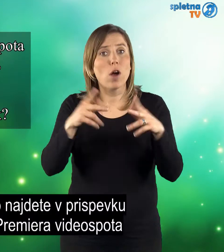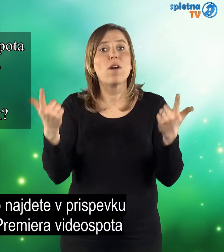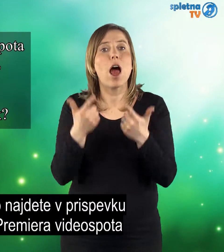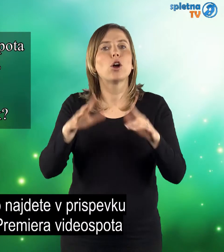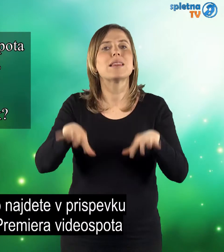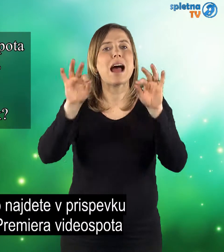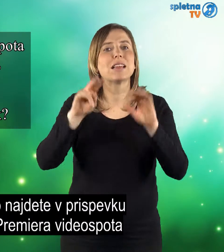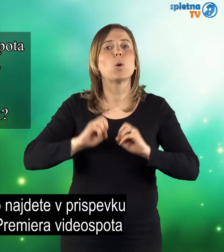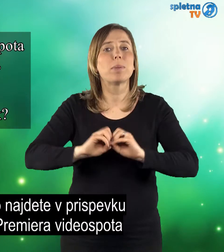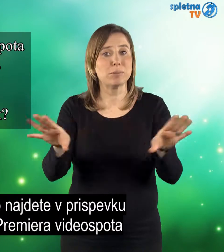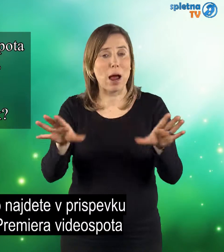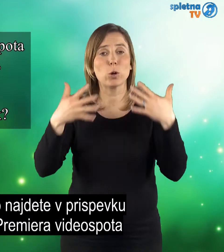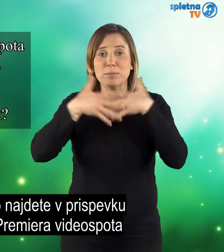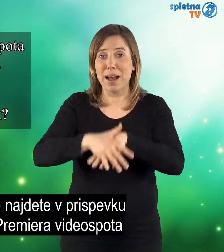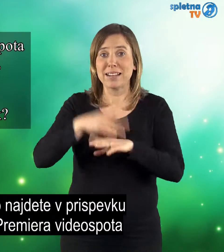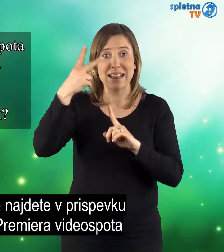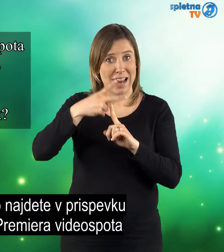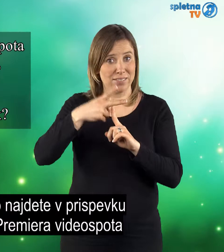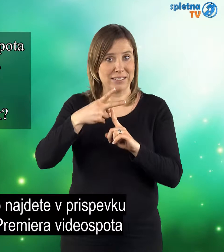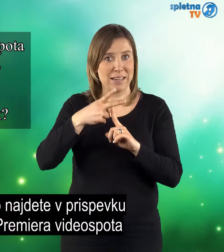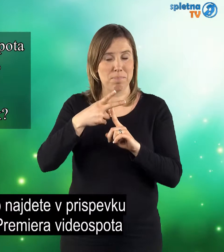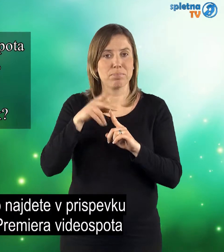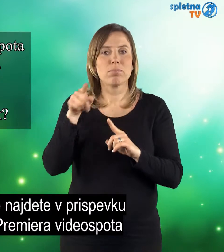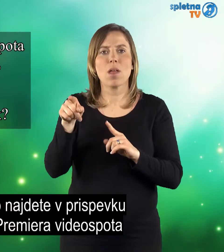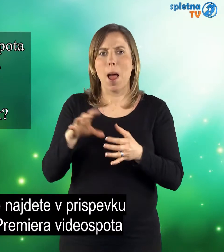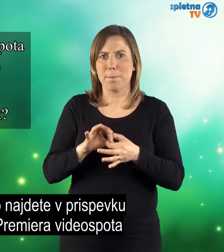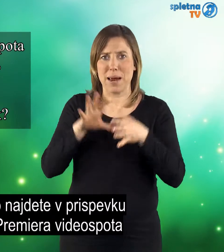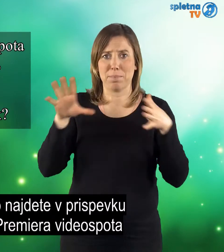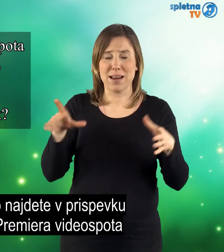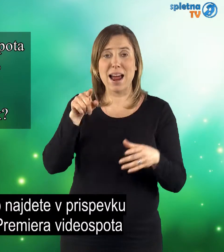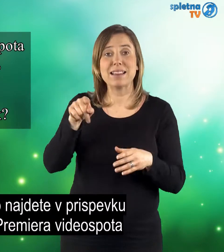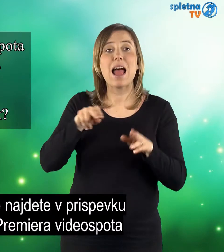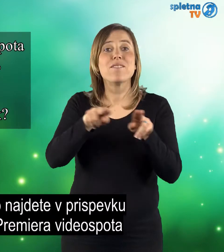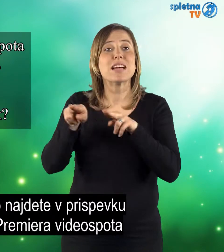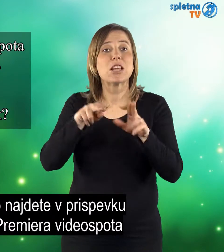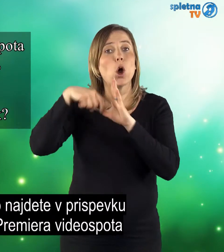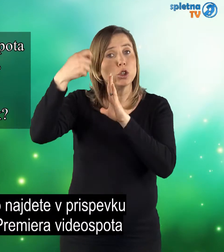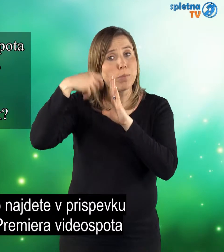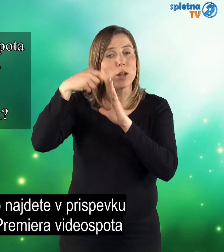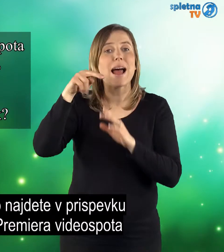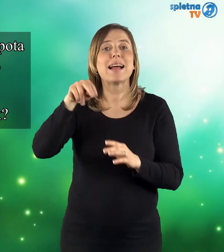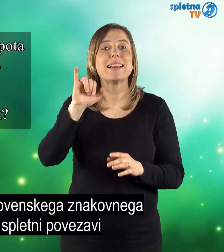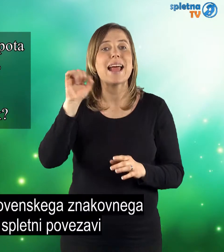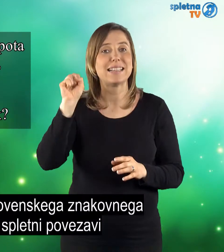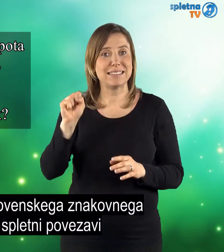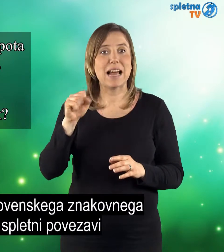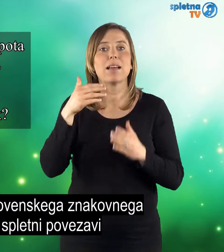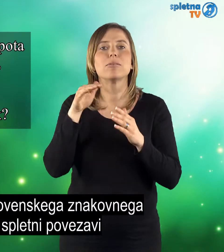Odgovor lahko najdete v prispevku Spletne TV Premiera videospota Nejše za dan slovenskega znakovnega